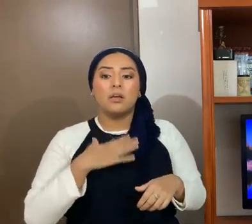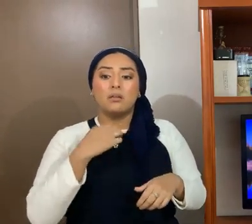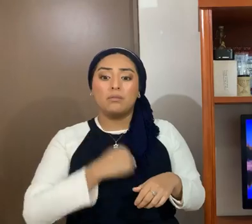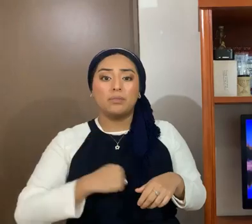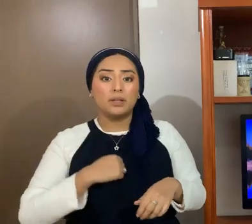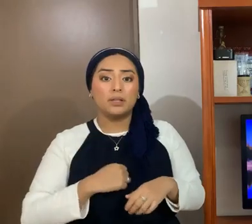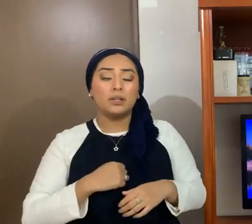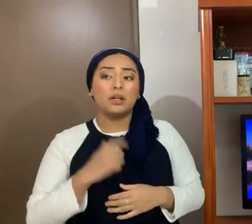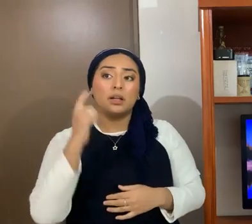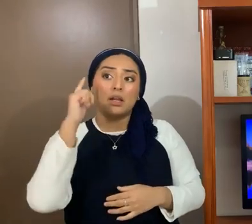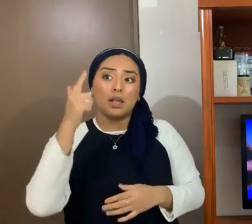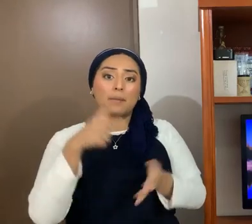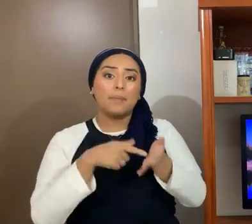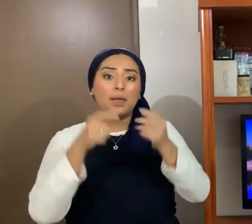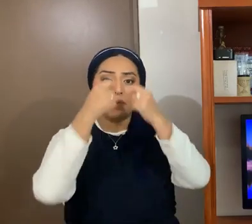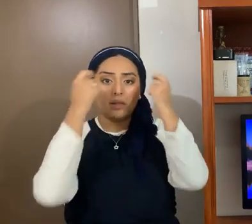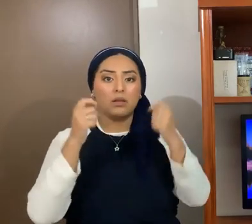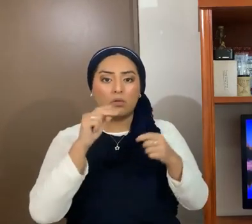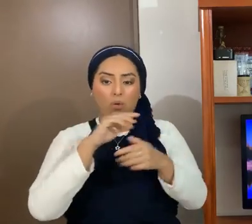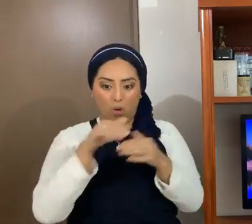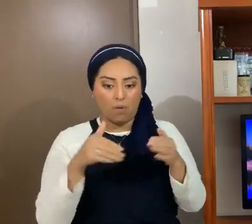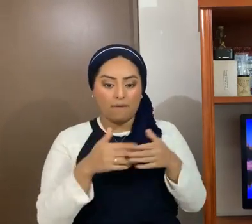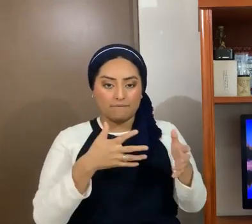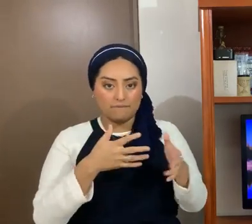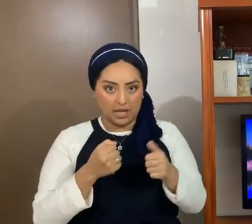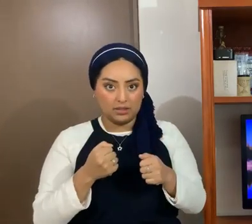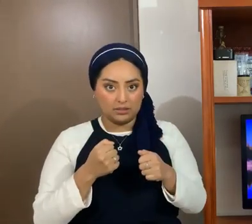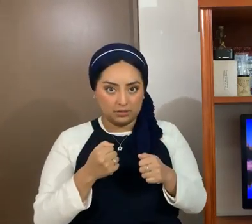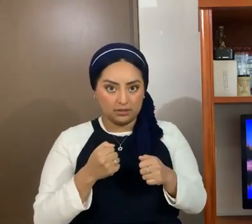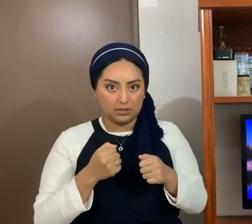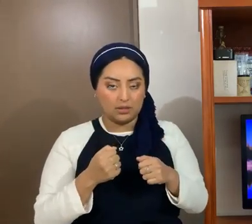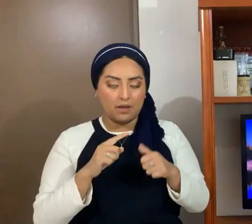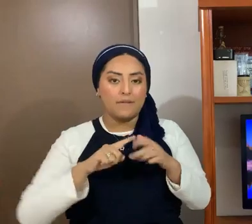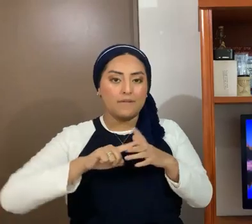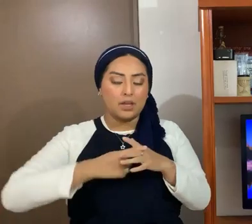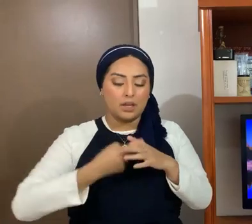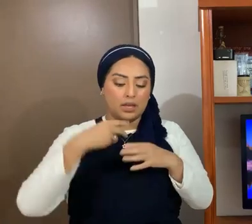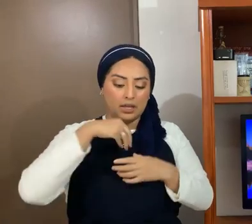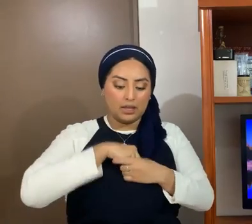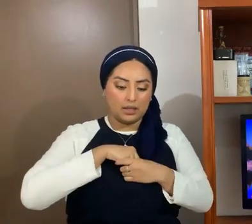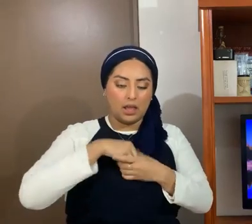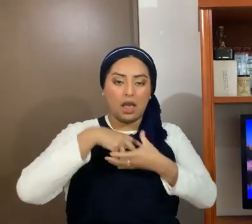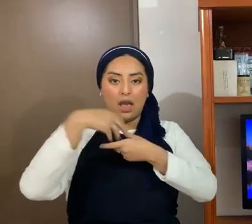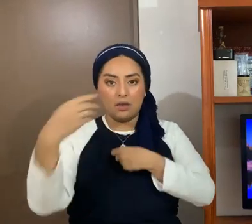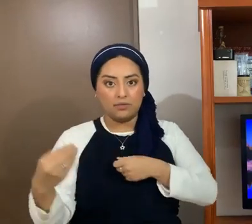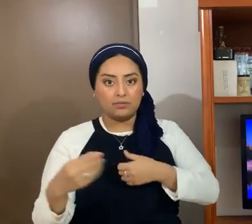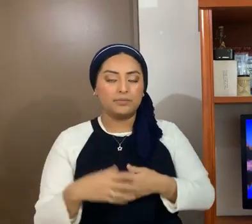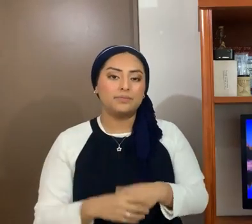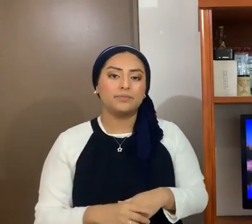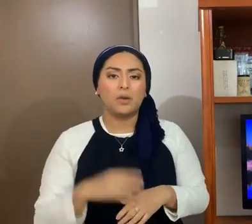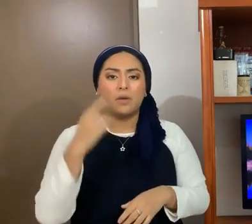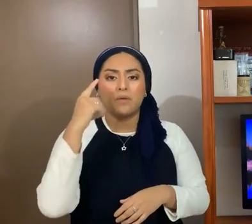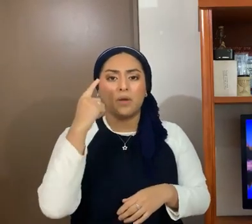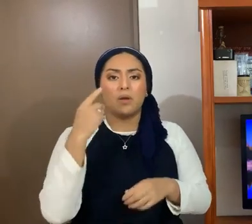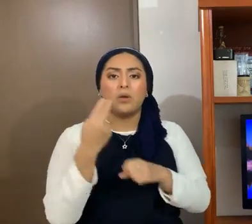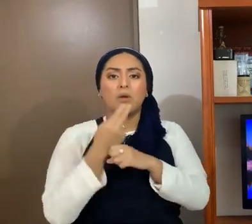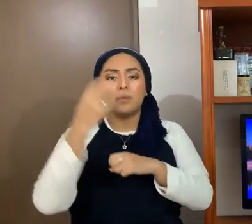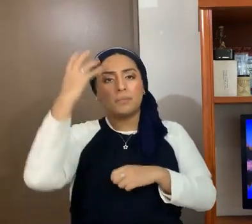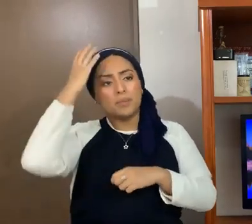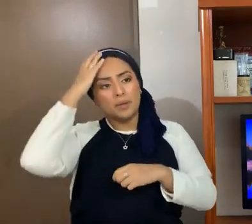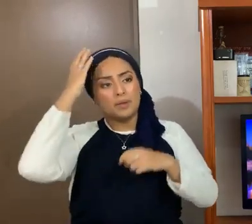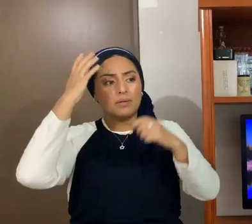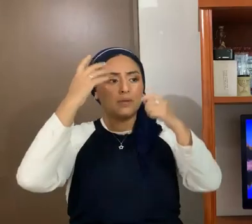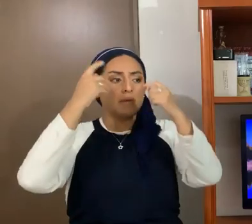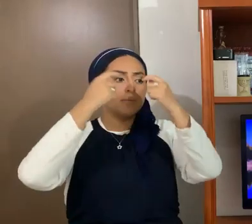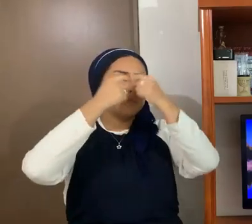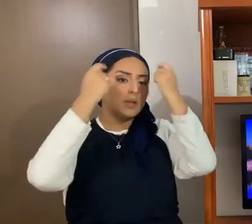arrepentirme y después me compro mi talit. No, hay que hacerlo todo rápido, pero hay que hacerlo de adentro hacia afuera. De nada serviría ponerse kipa,